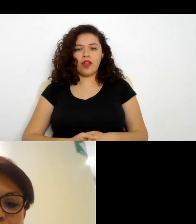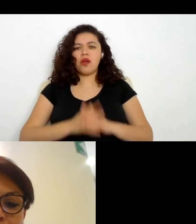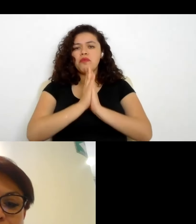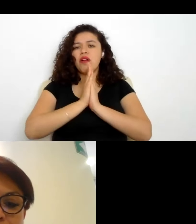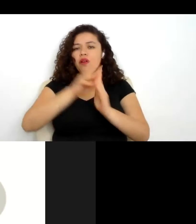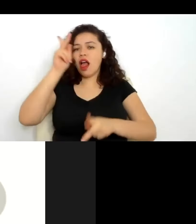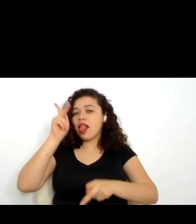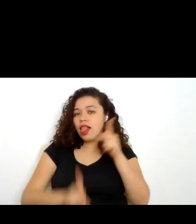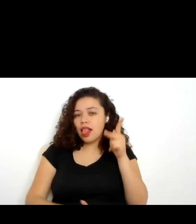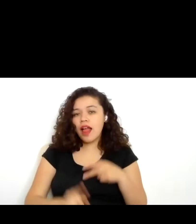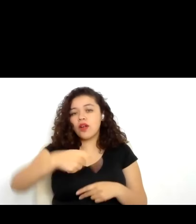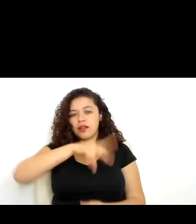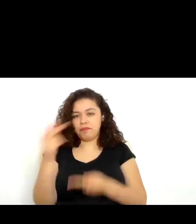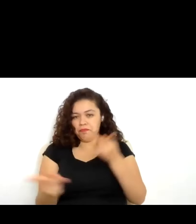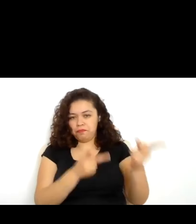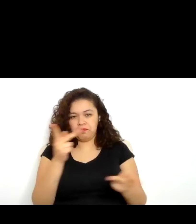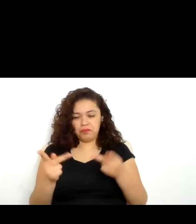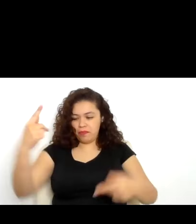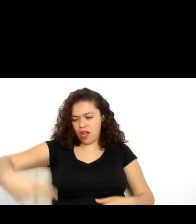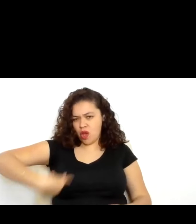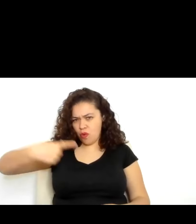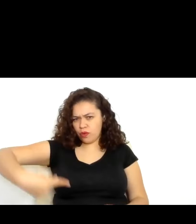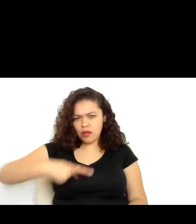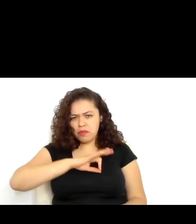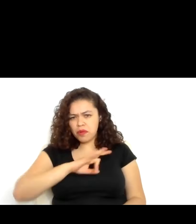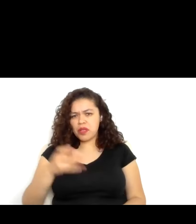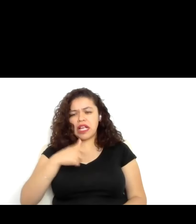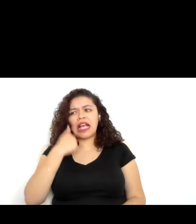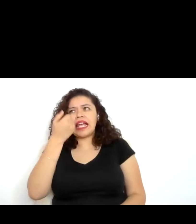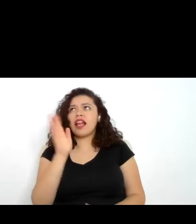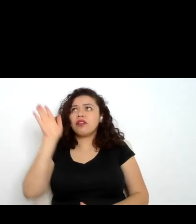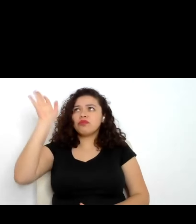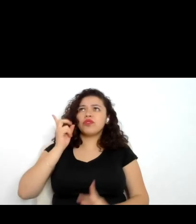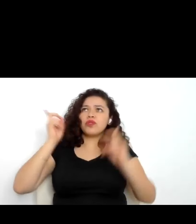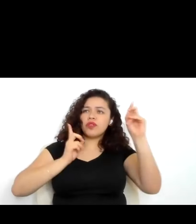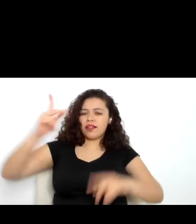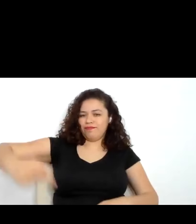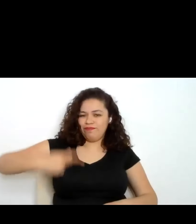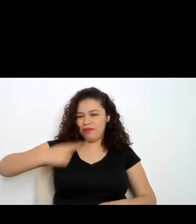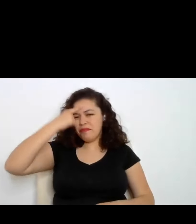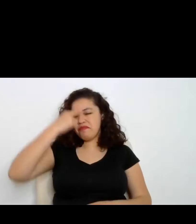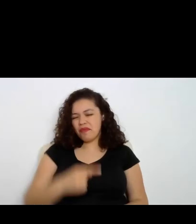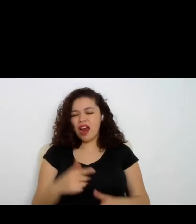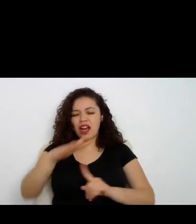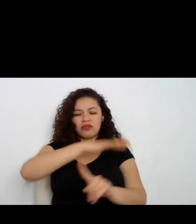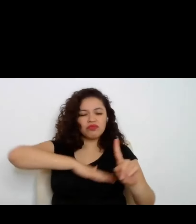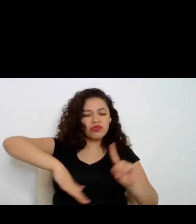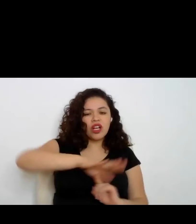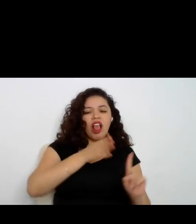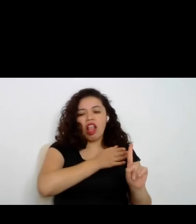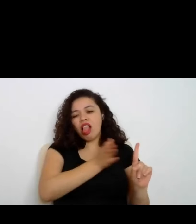interrúmpanme y háganme la pregunta en el momento en que ustedes deseen hacerlo para pues no perder como el contexto de lo que